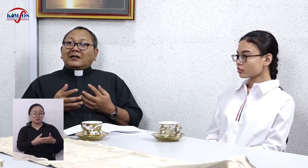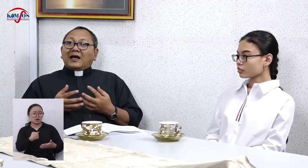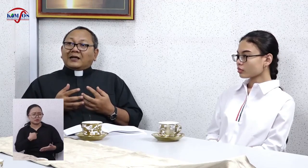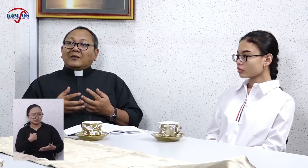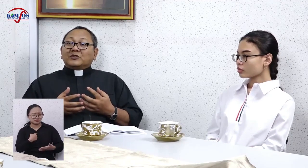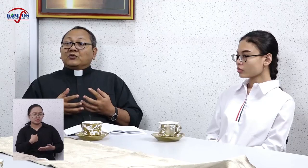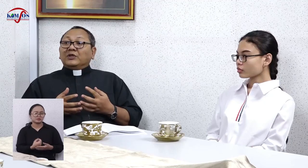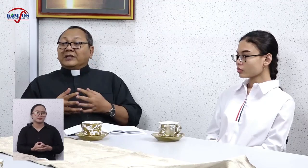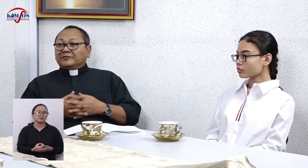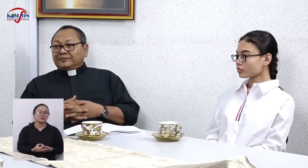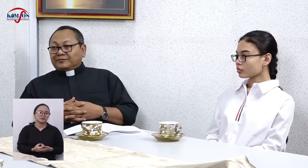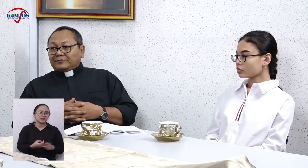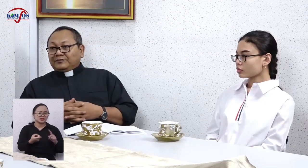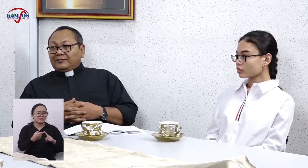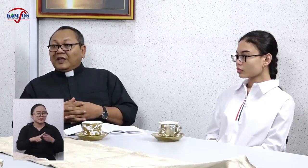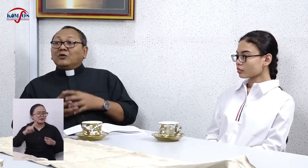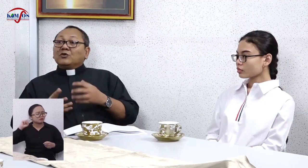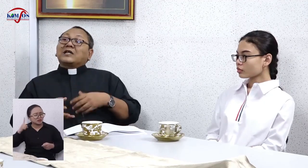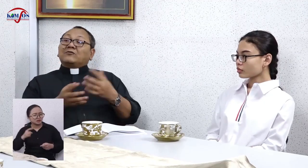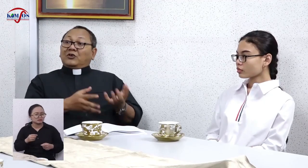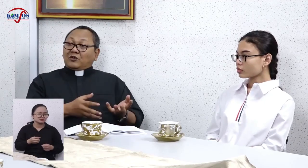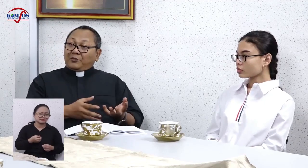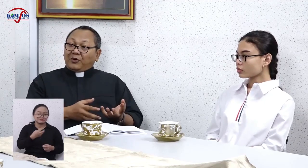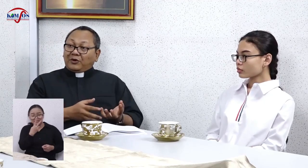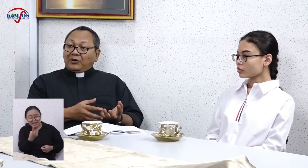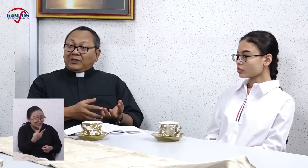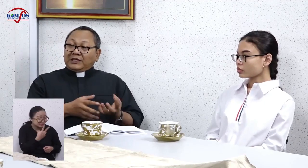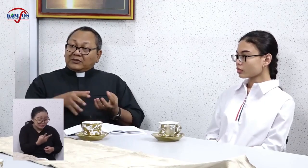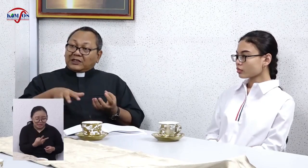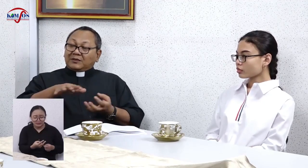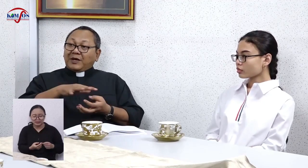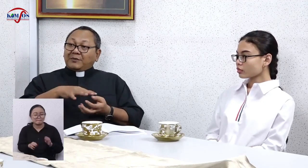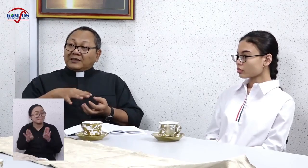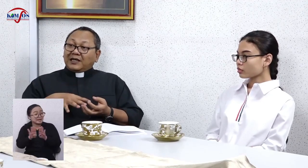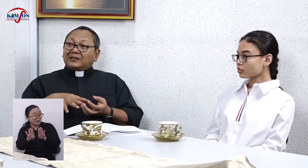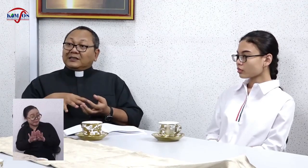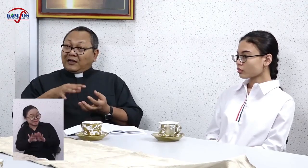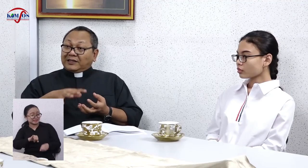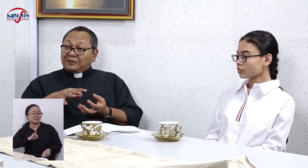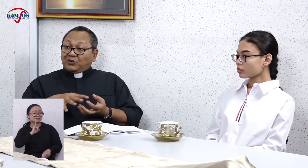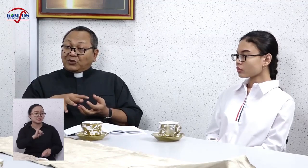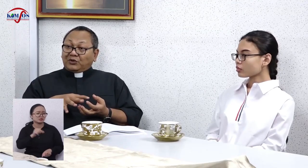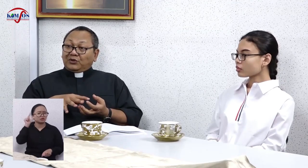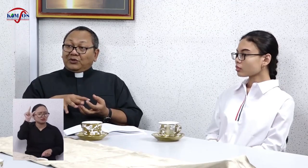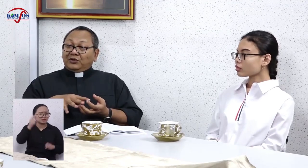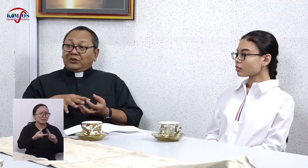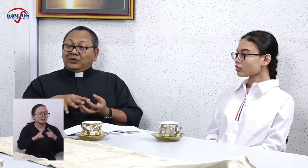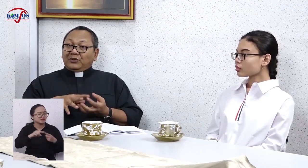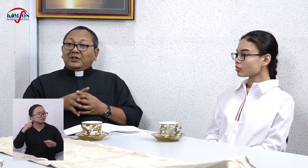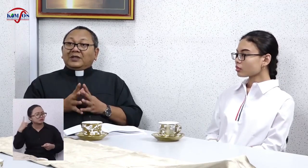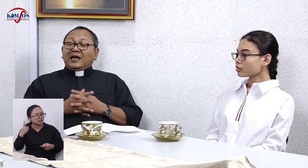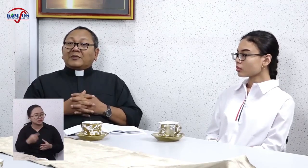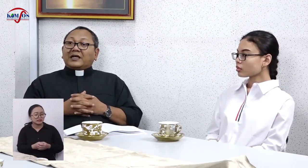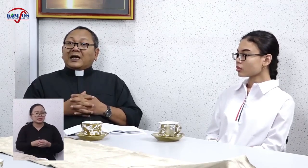anak-anak bisa tuli lulusan Wonosobo itu tersebar banyak di Jawa Timur